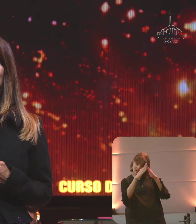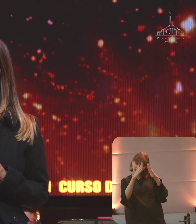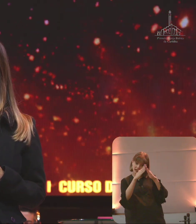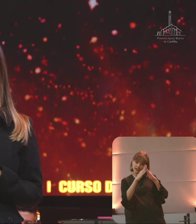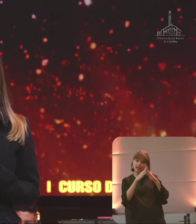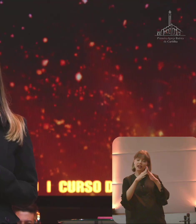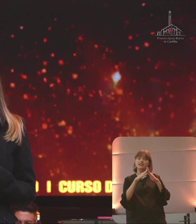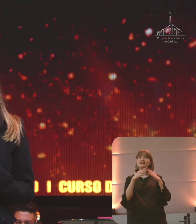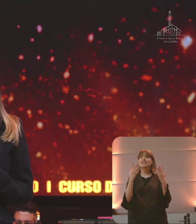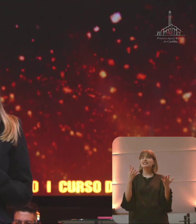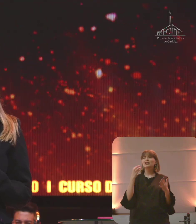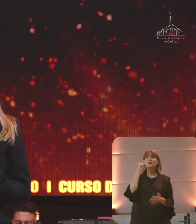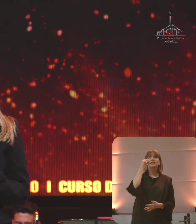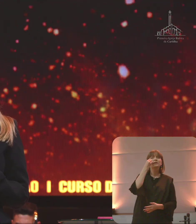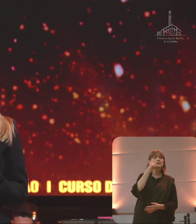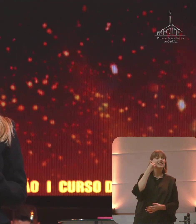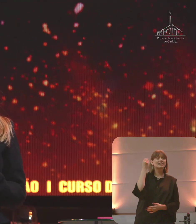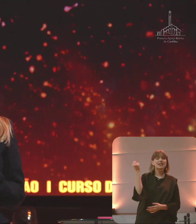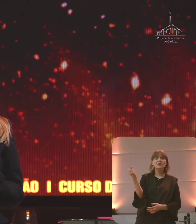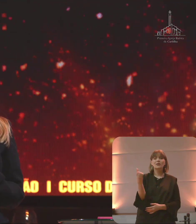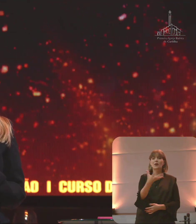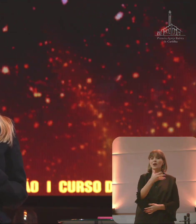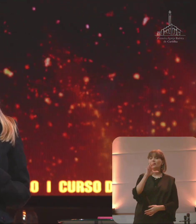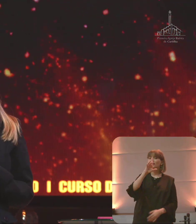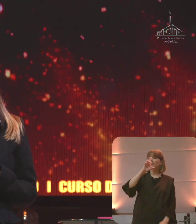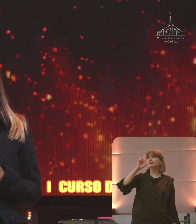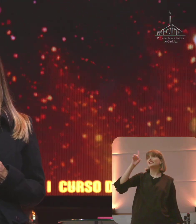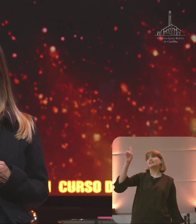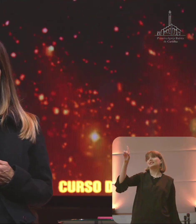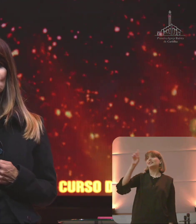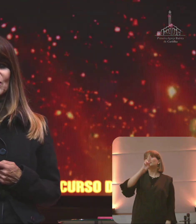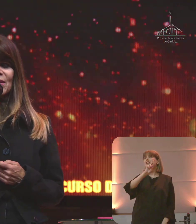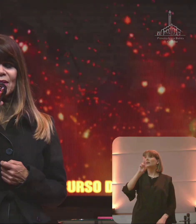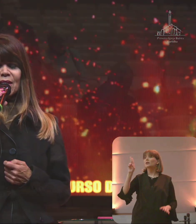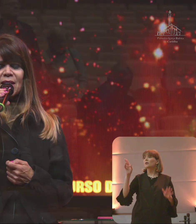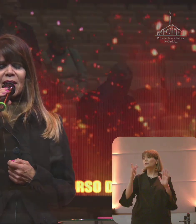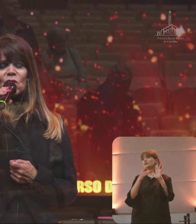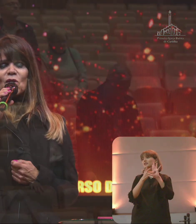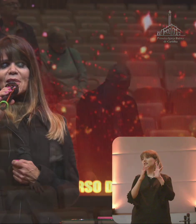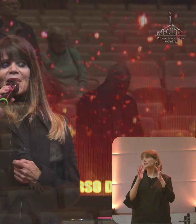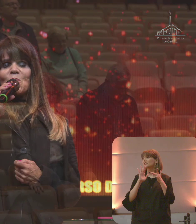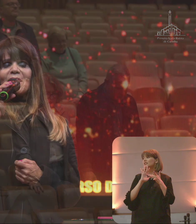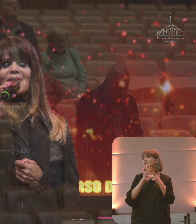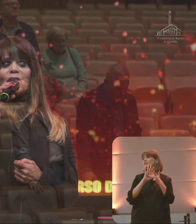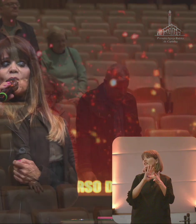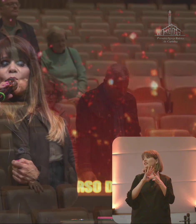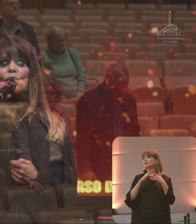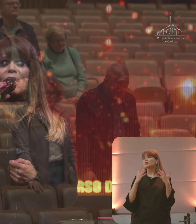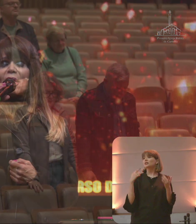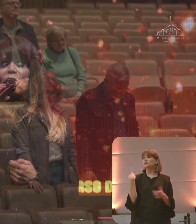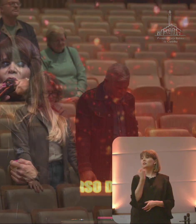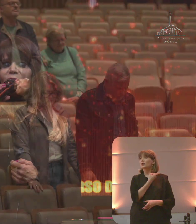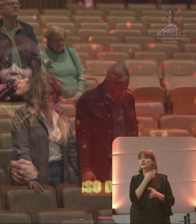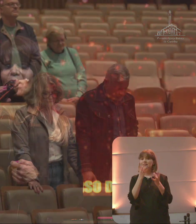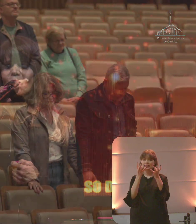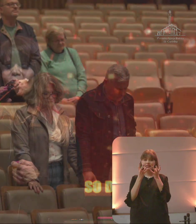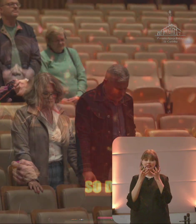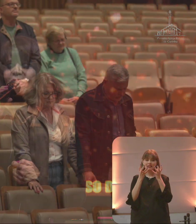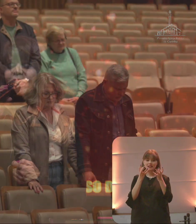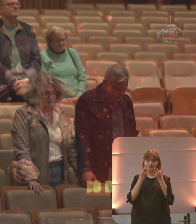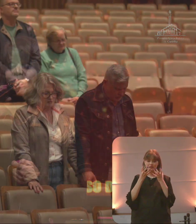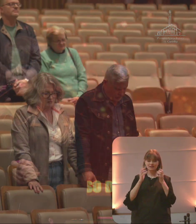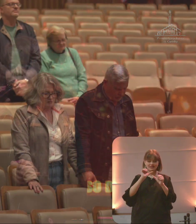eles querem ter uma experiência nova contigo, Deus. E que assim seja em nome de Jesus. Nós queremos sair deste culto